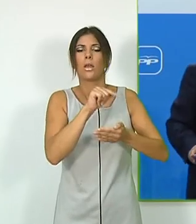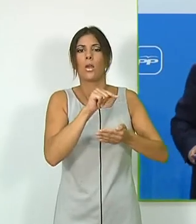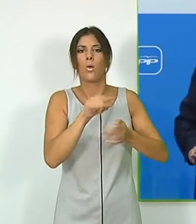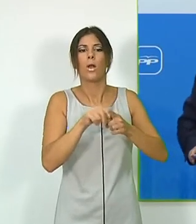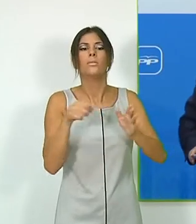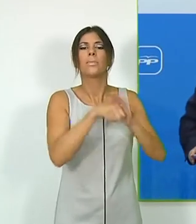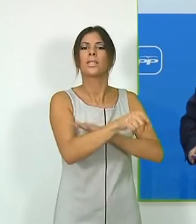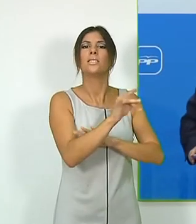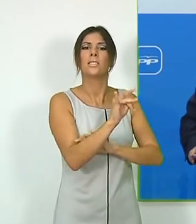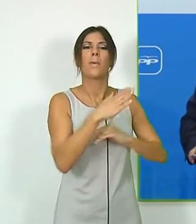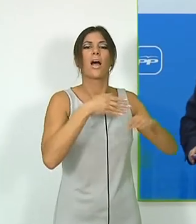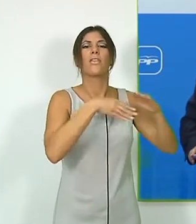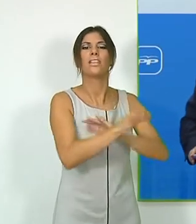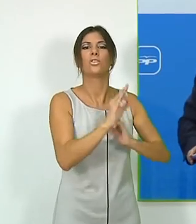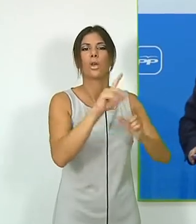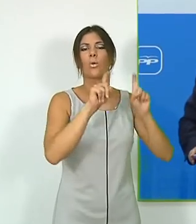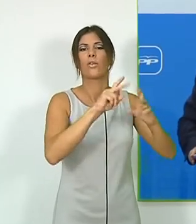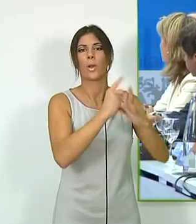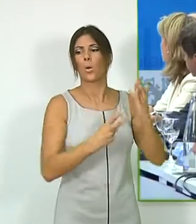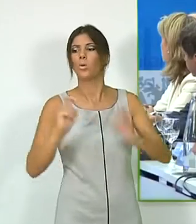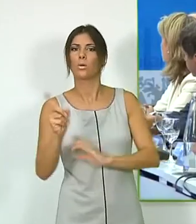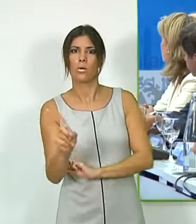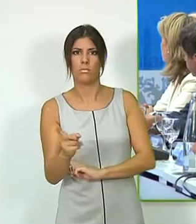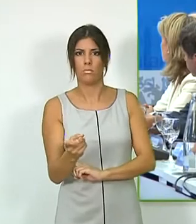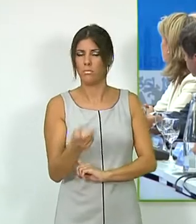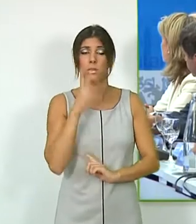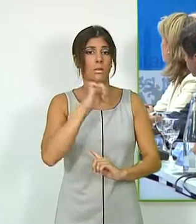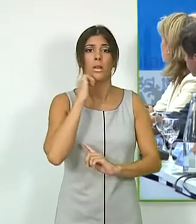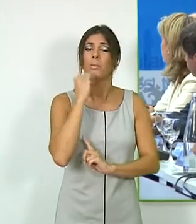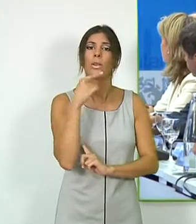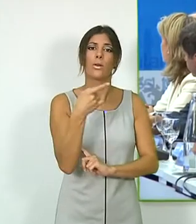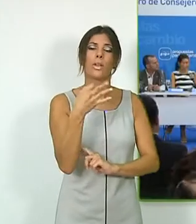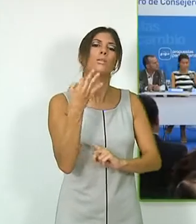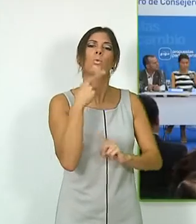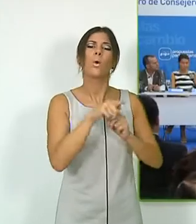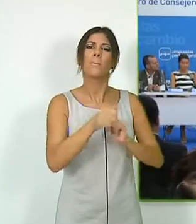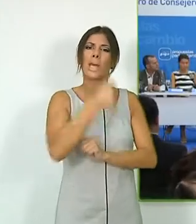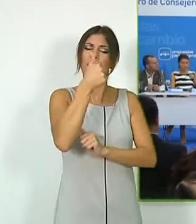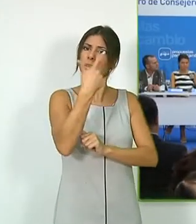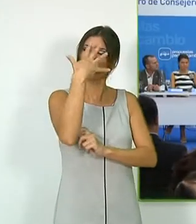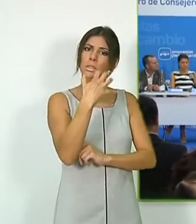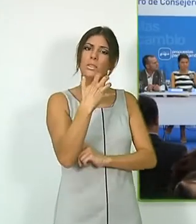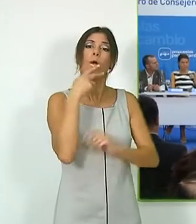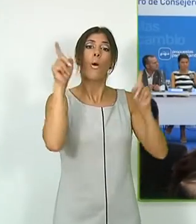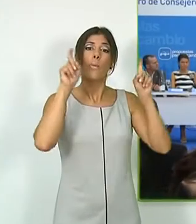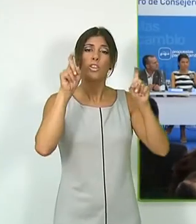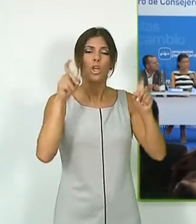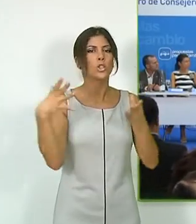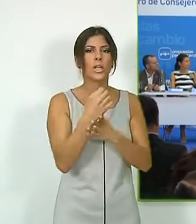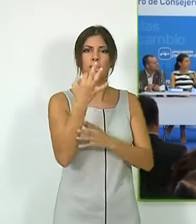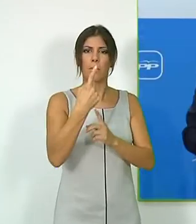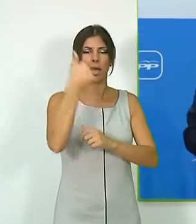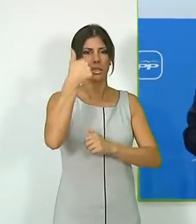sorteo una plaza para educación bilingüe, ¿no? Asimismo, ha reclamado de nuevo que se eleven autoridad pública a los profesores y que se